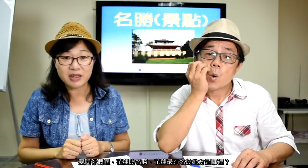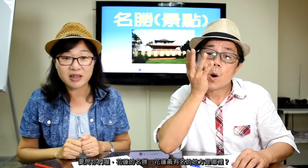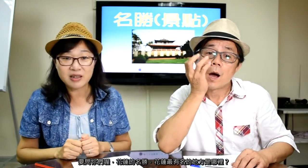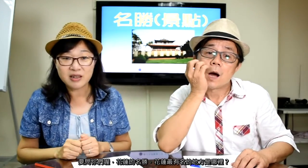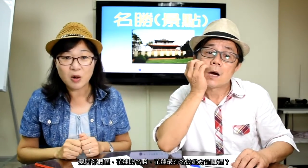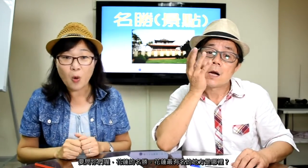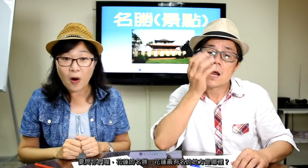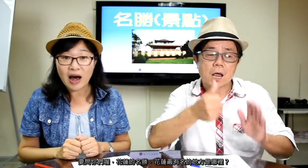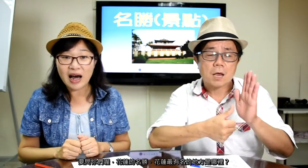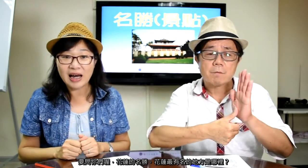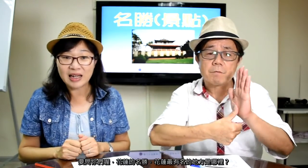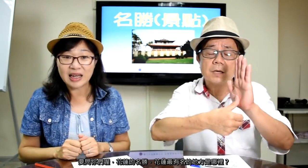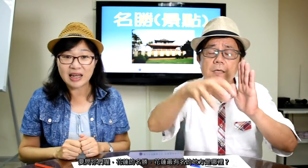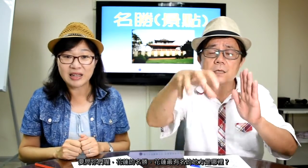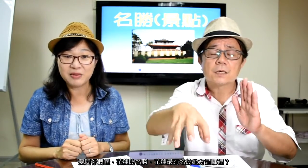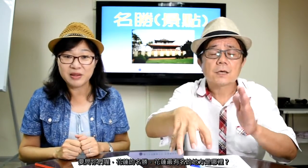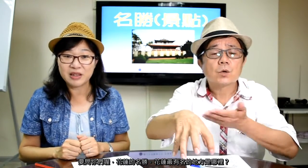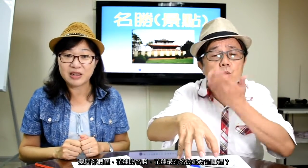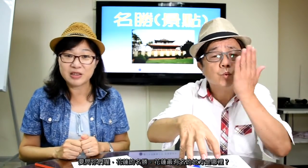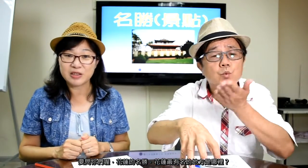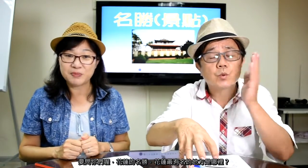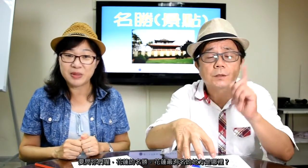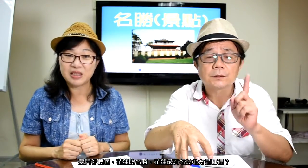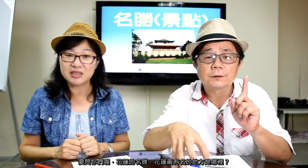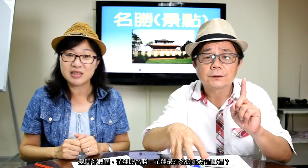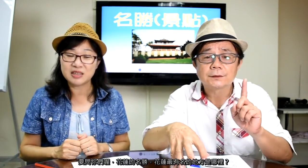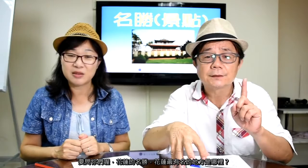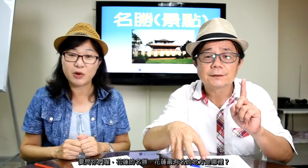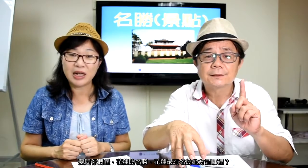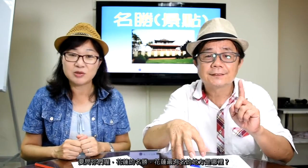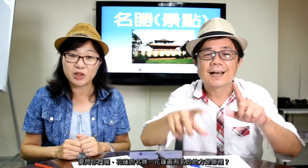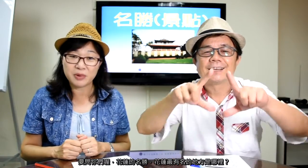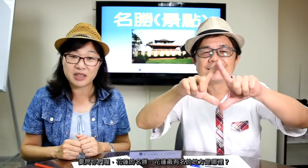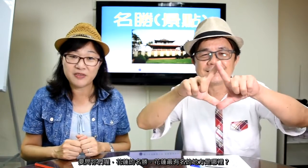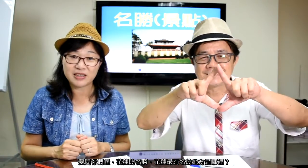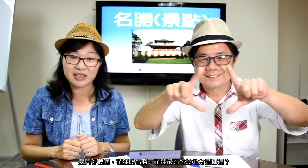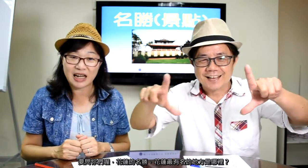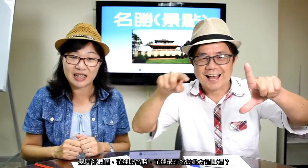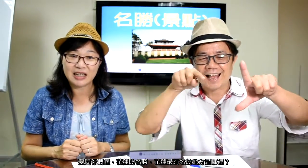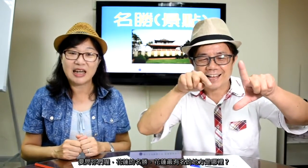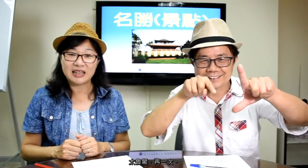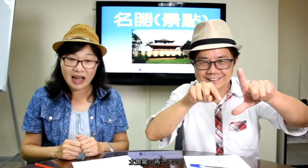们哦，花莲的名胜，花莲最有名的地方是哪里？